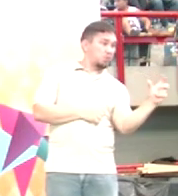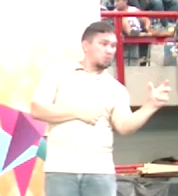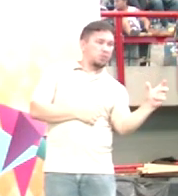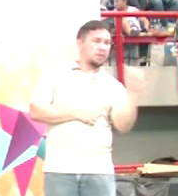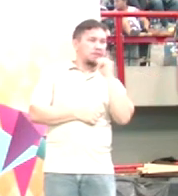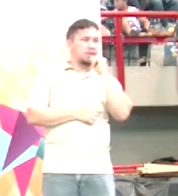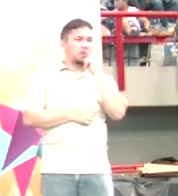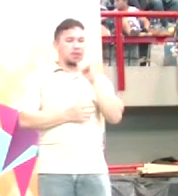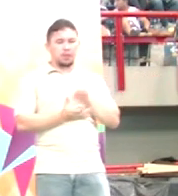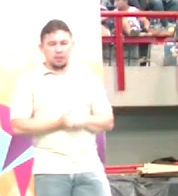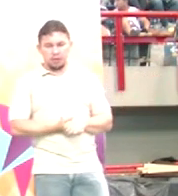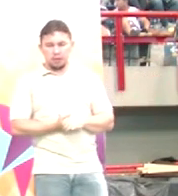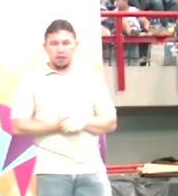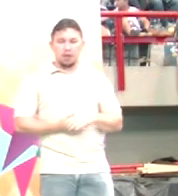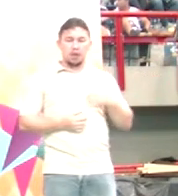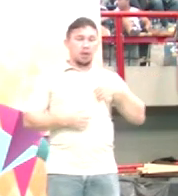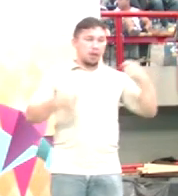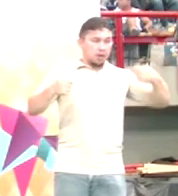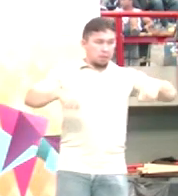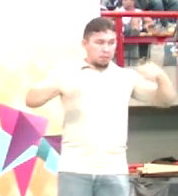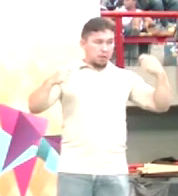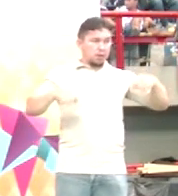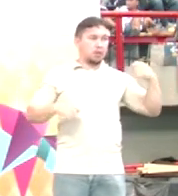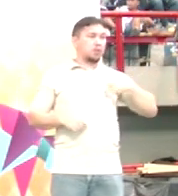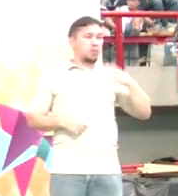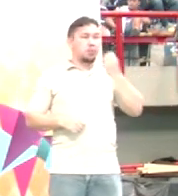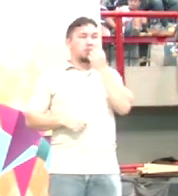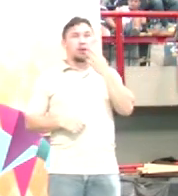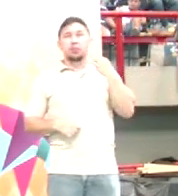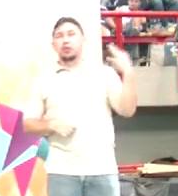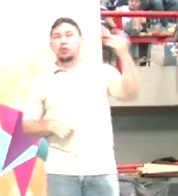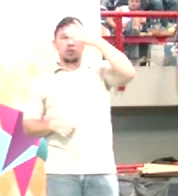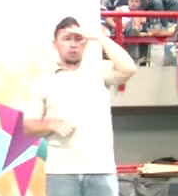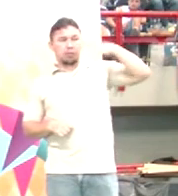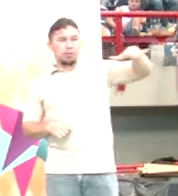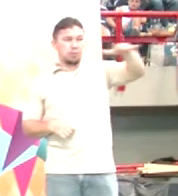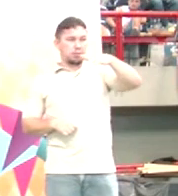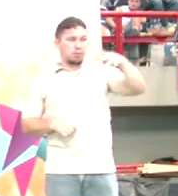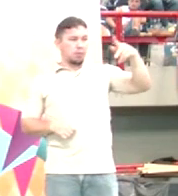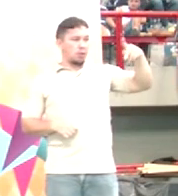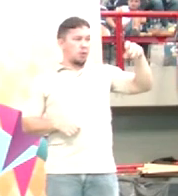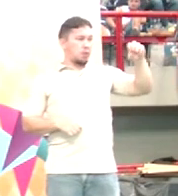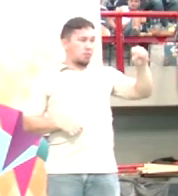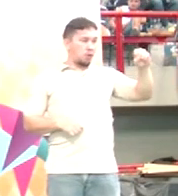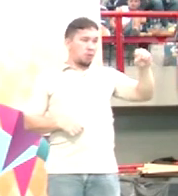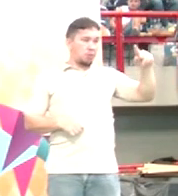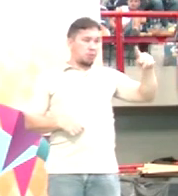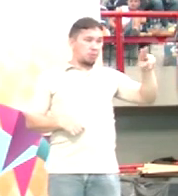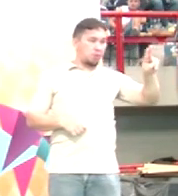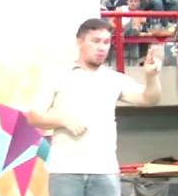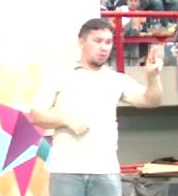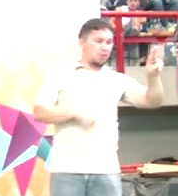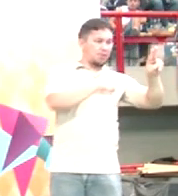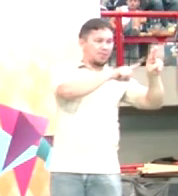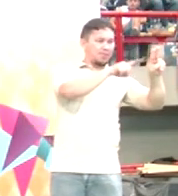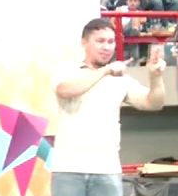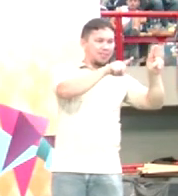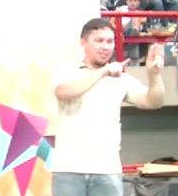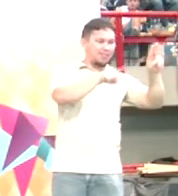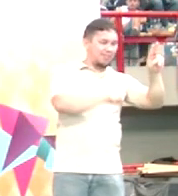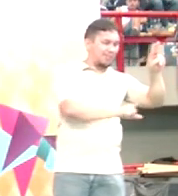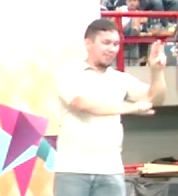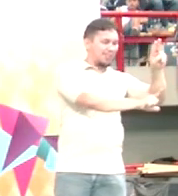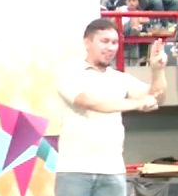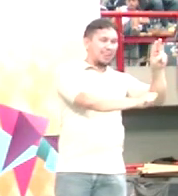se eu dissesse, é necessário isso para o bem de toda a população. Aí eu botasse popular e na outra linha